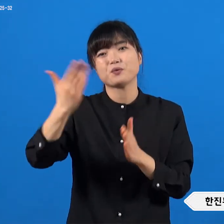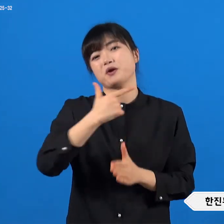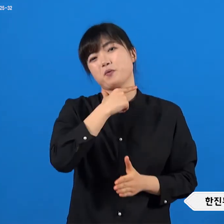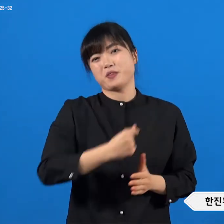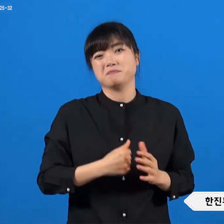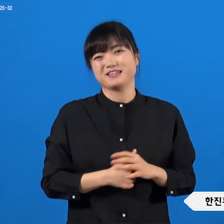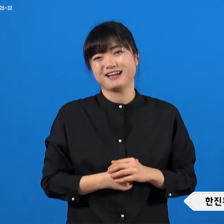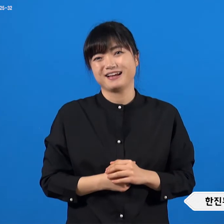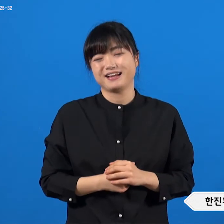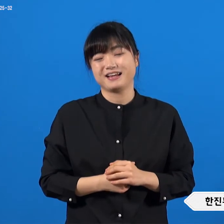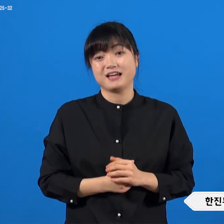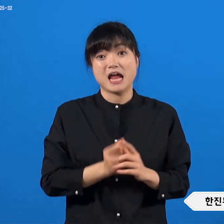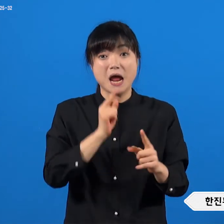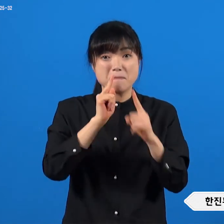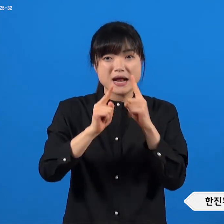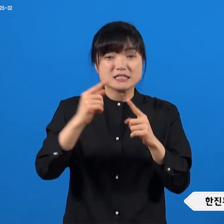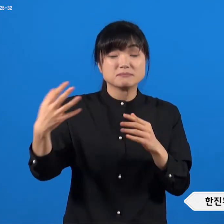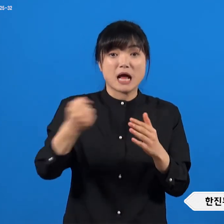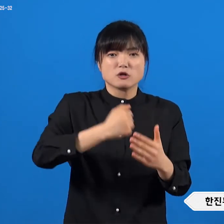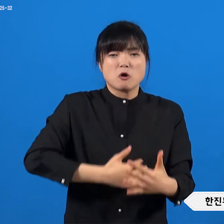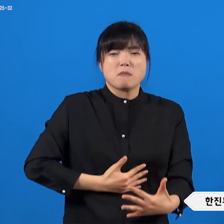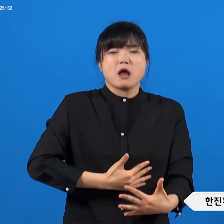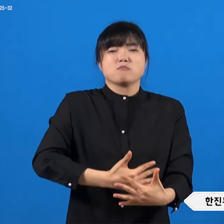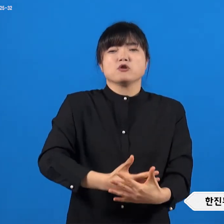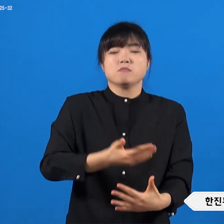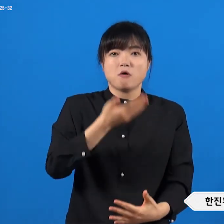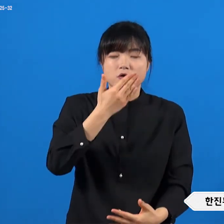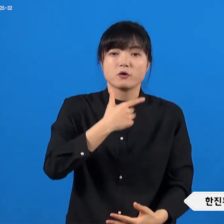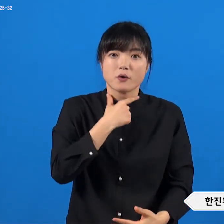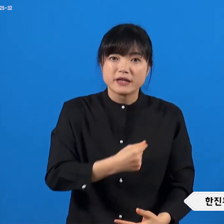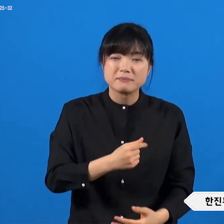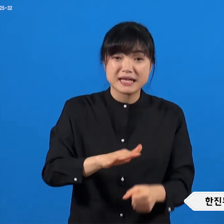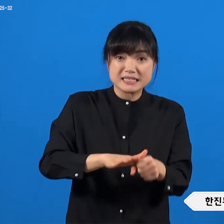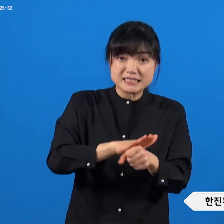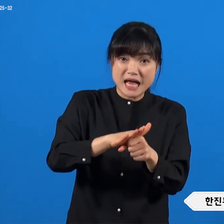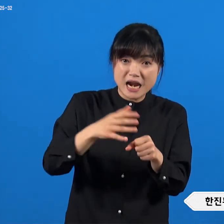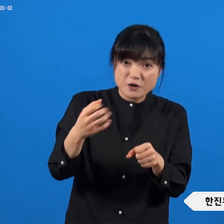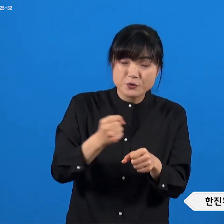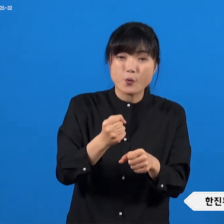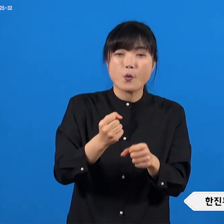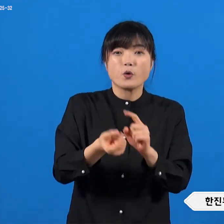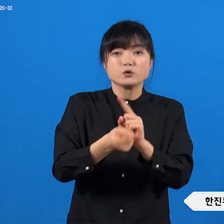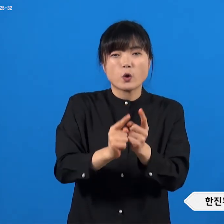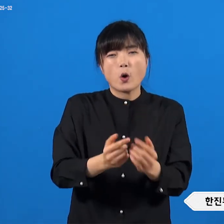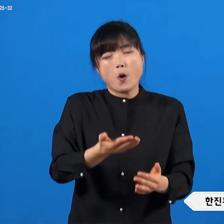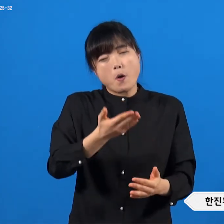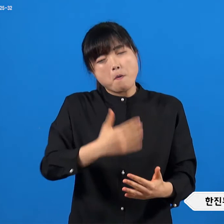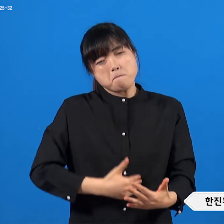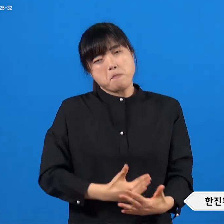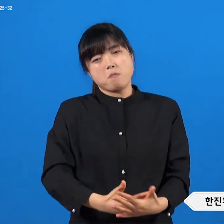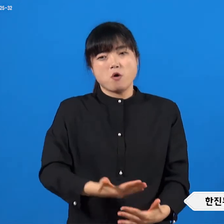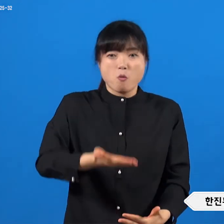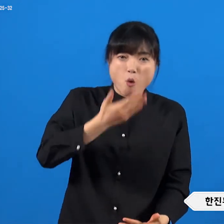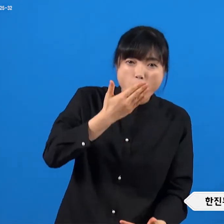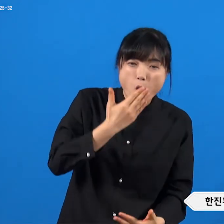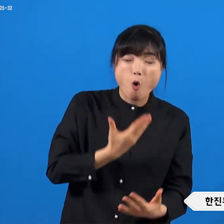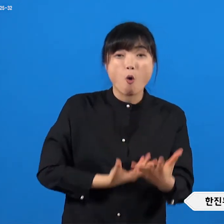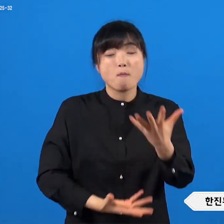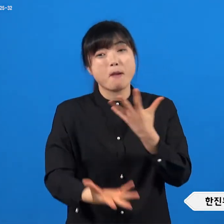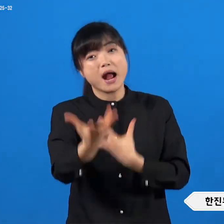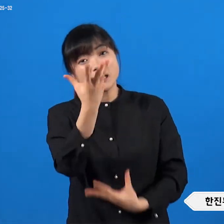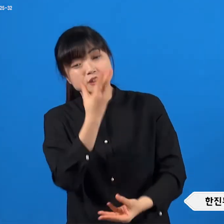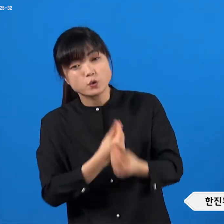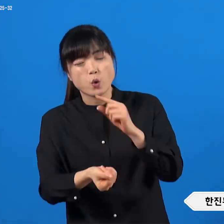있기를 바랍니다. 말씀으로 배불리 먹고 또 사랑으로 서로 배불리 먹고 마시고